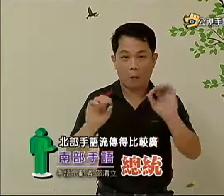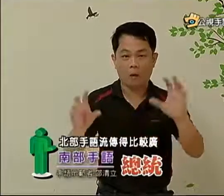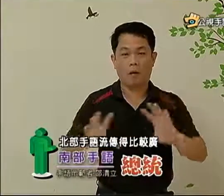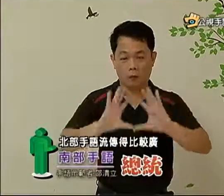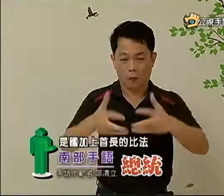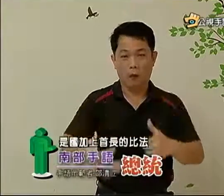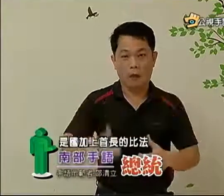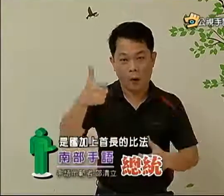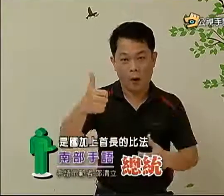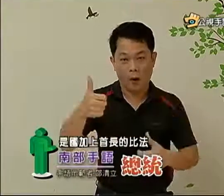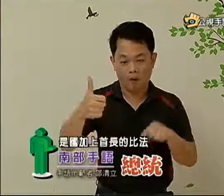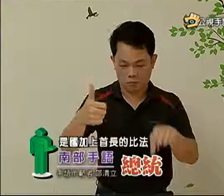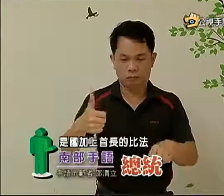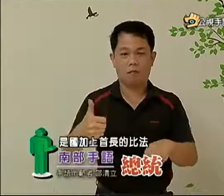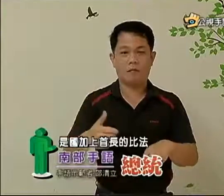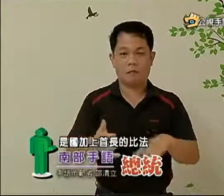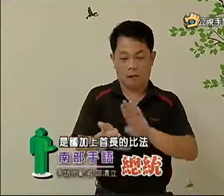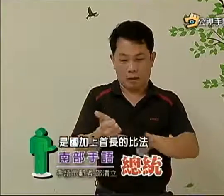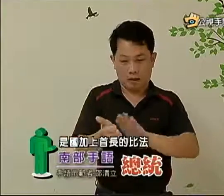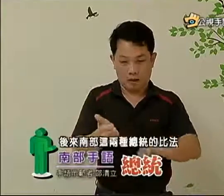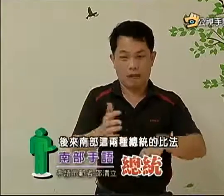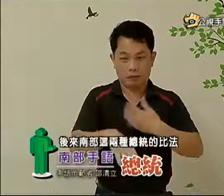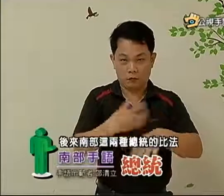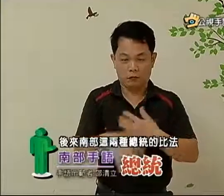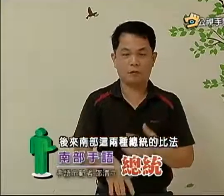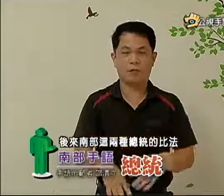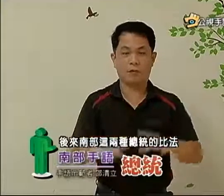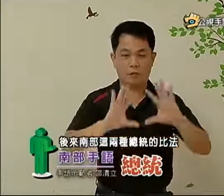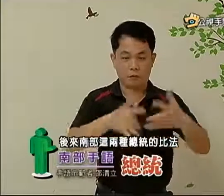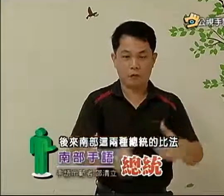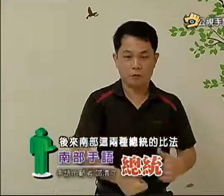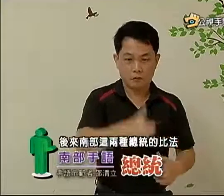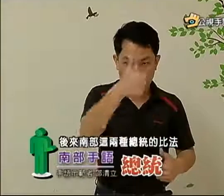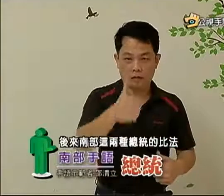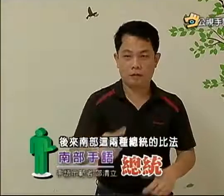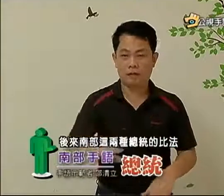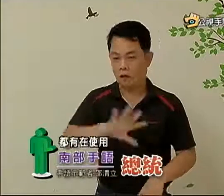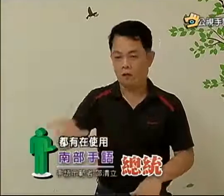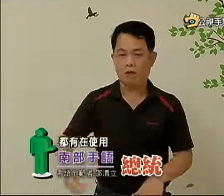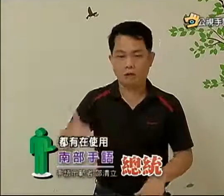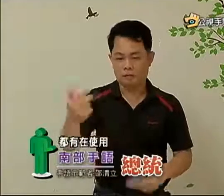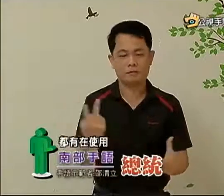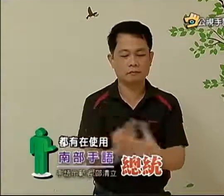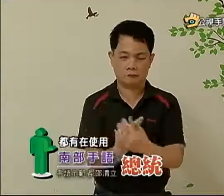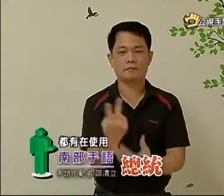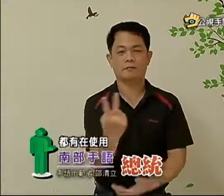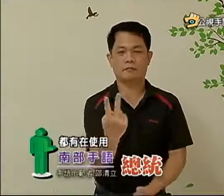加上手掌的笔法。后来南部这两种总统的笔法都有在使用。